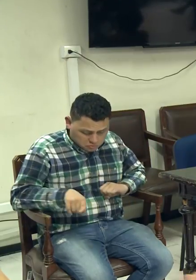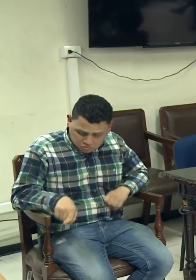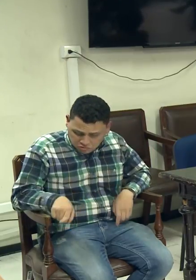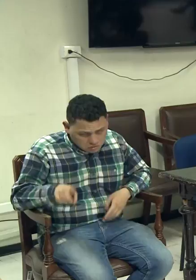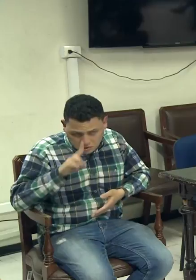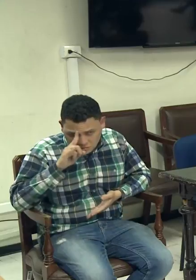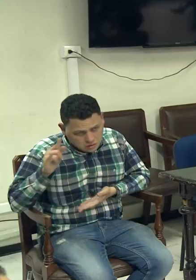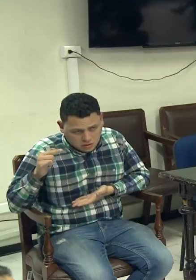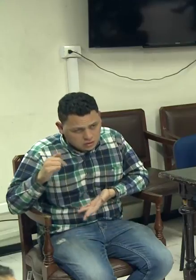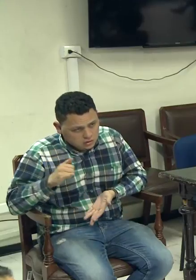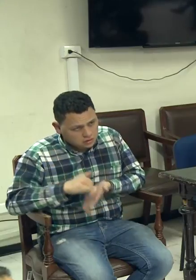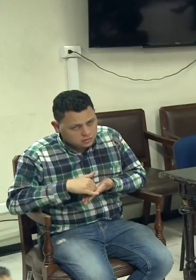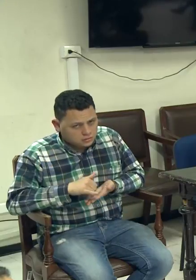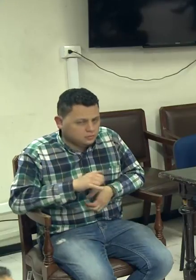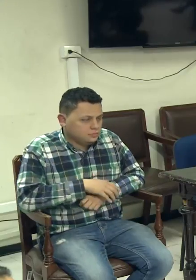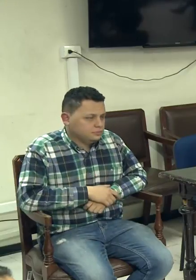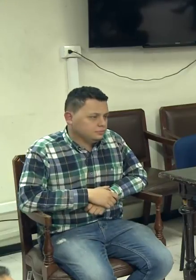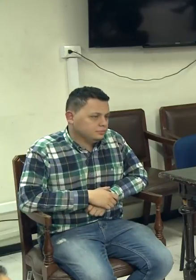creer.